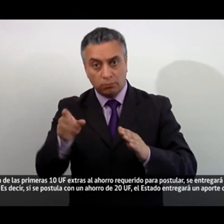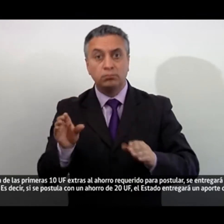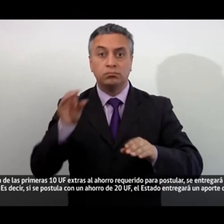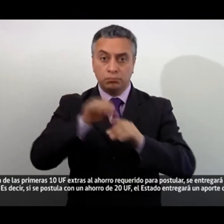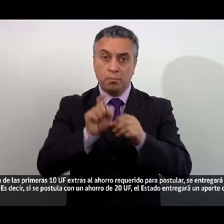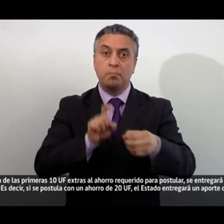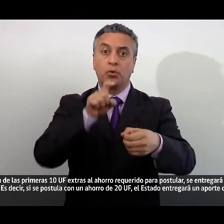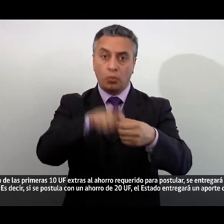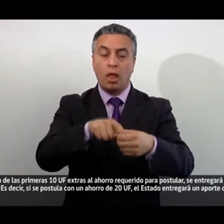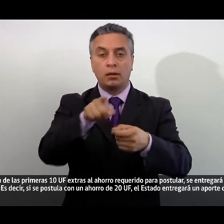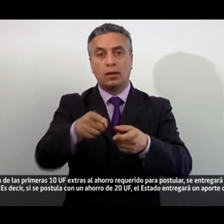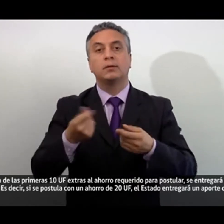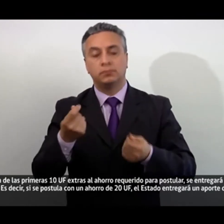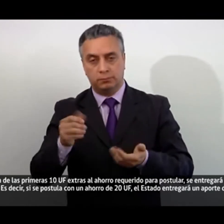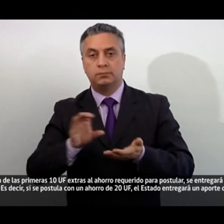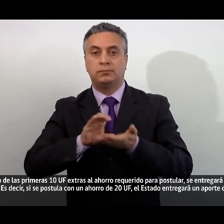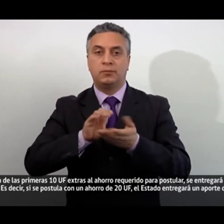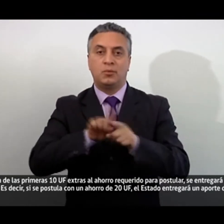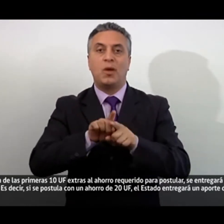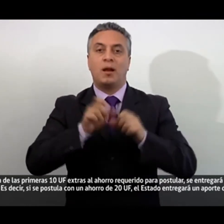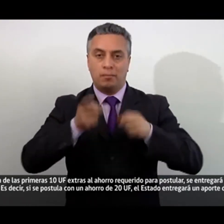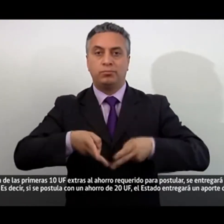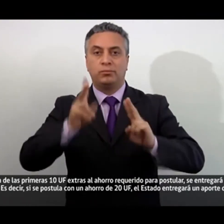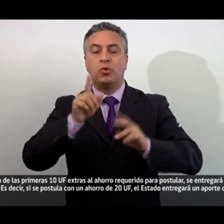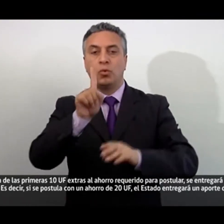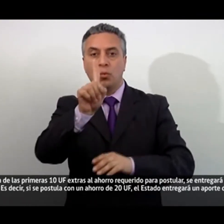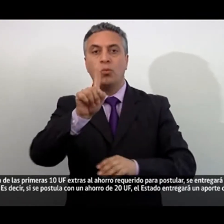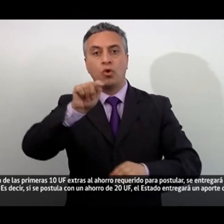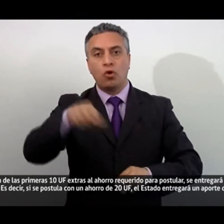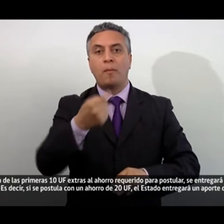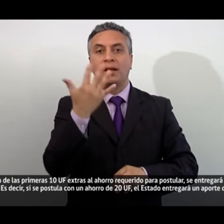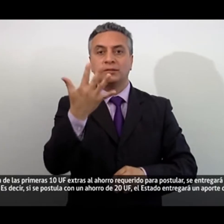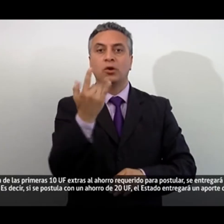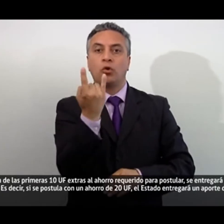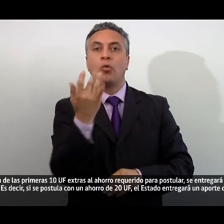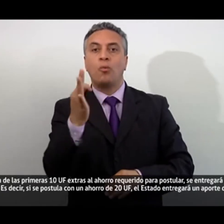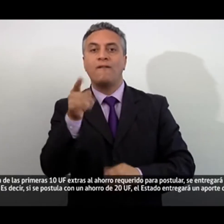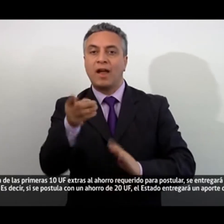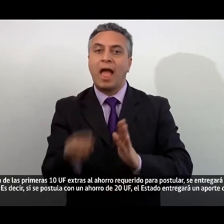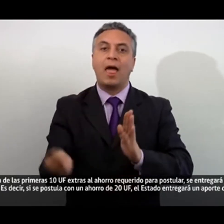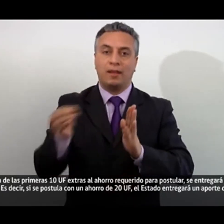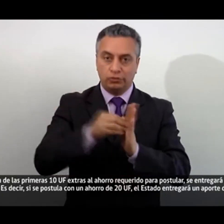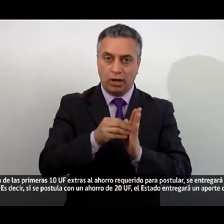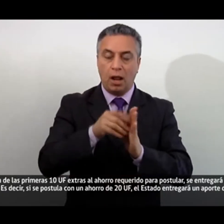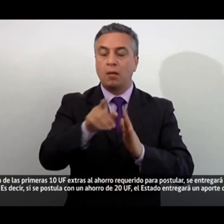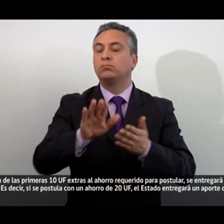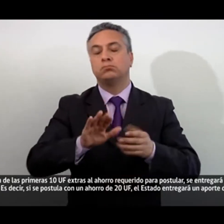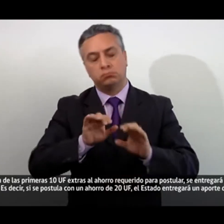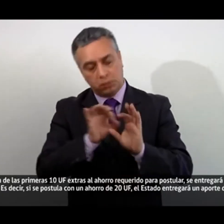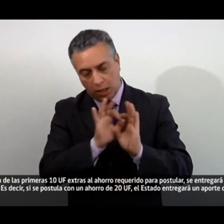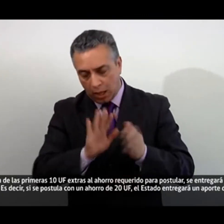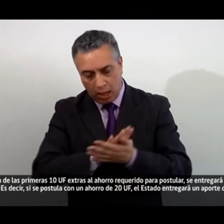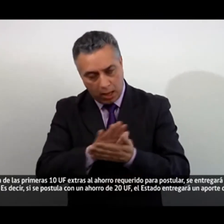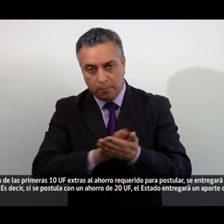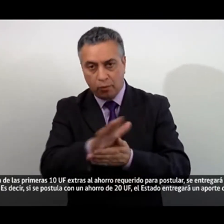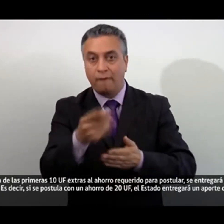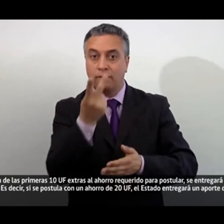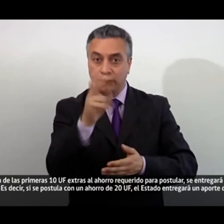ahorro requerido para postular, se entregará 1,5 UF adicionales. Es decir, si se postula con un ahorro